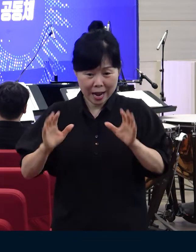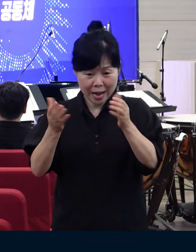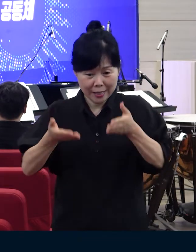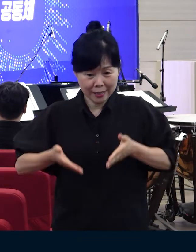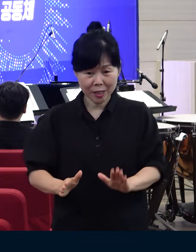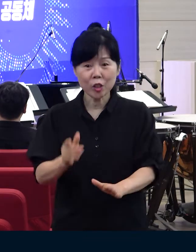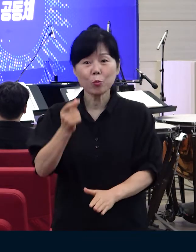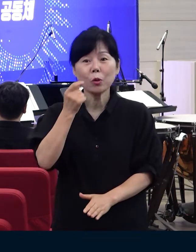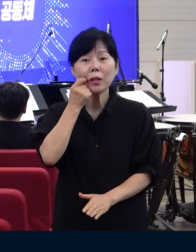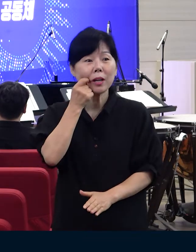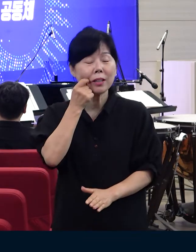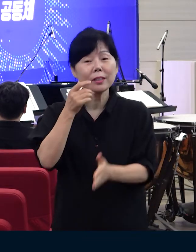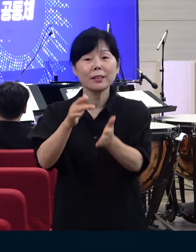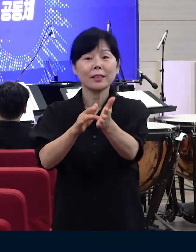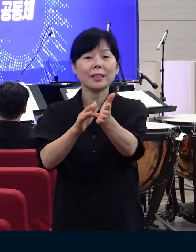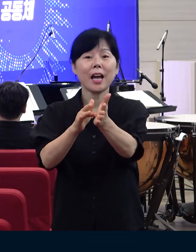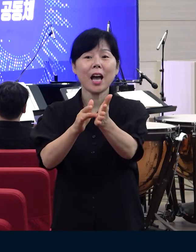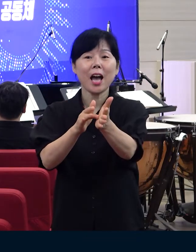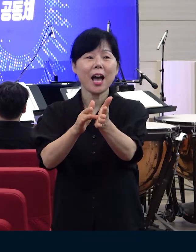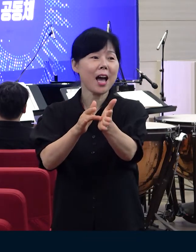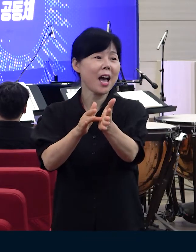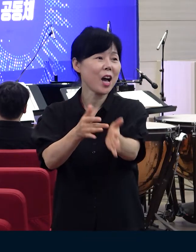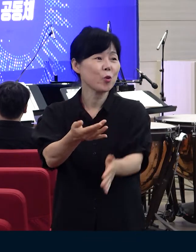못하는 특별한 약을 먹게 됩니다.